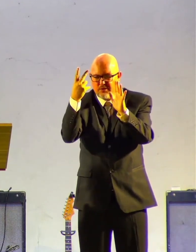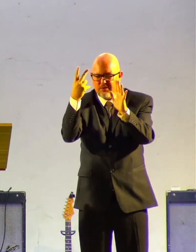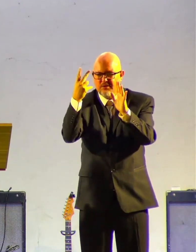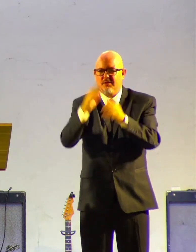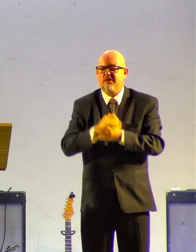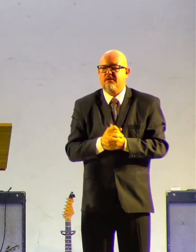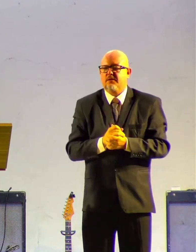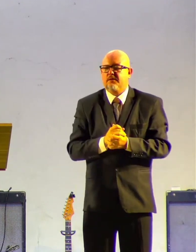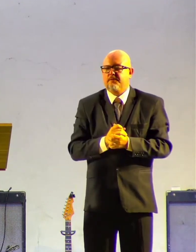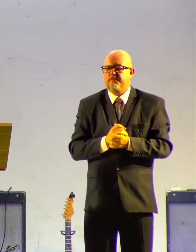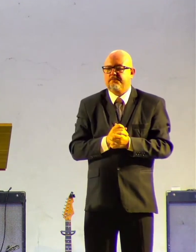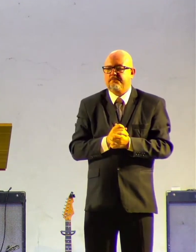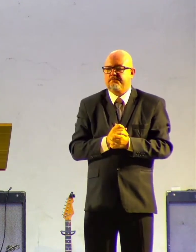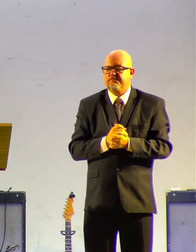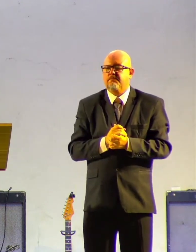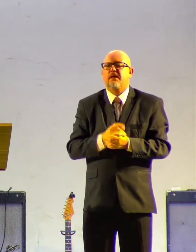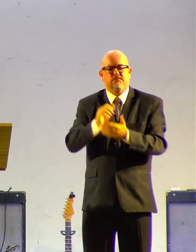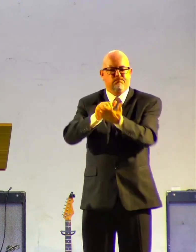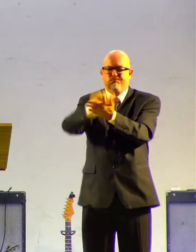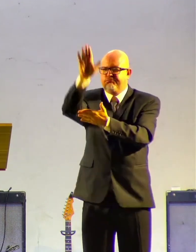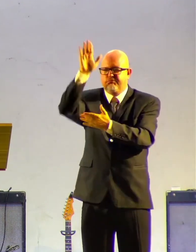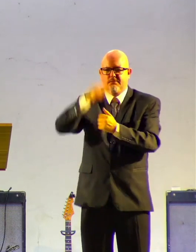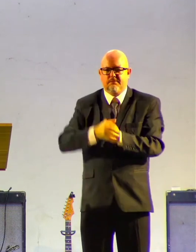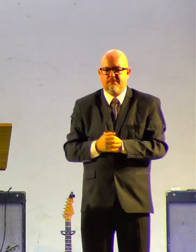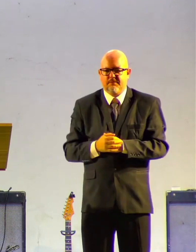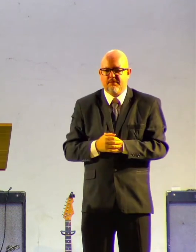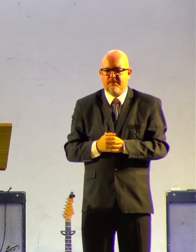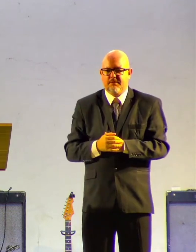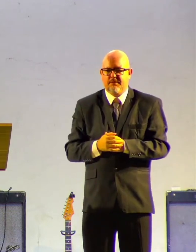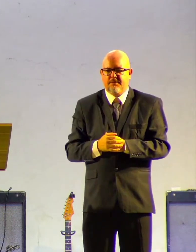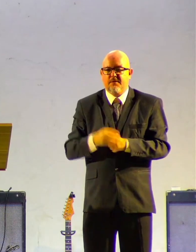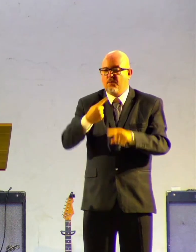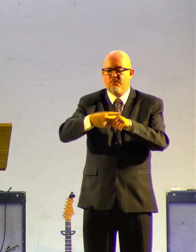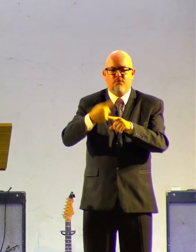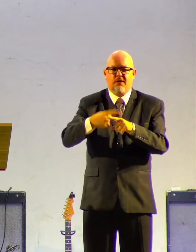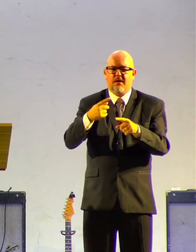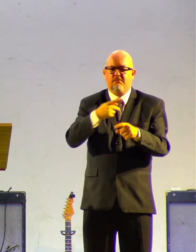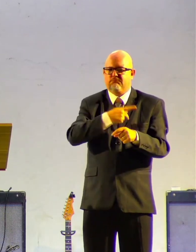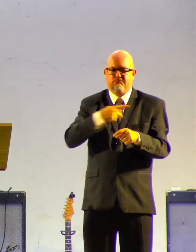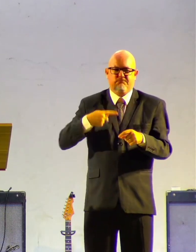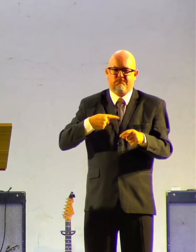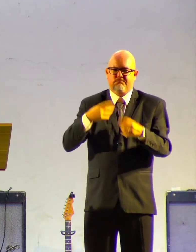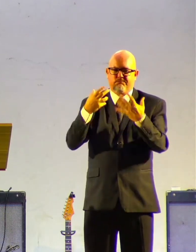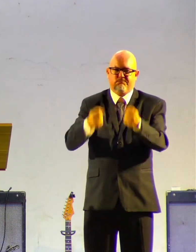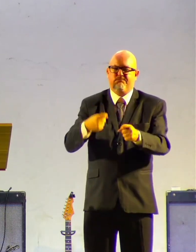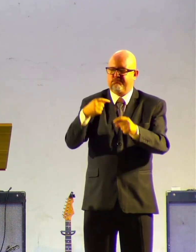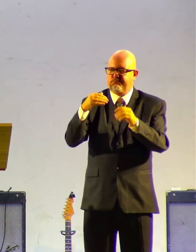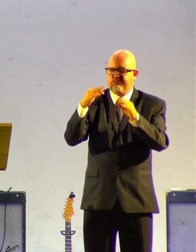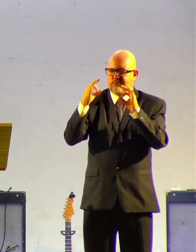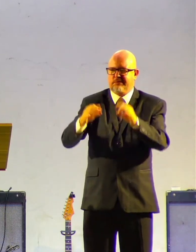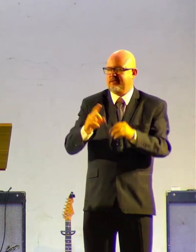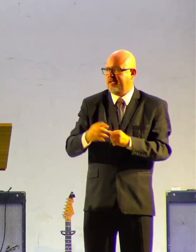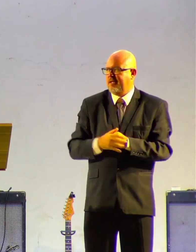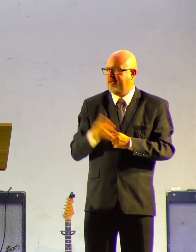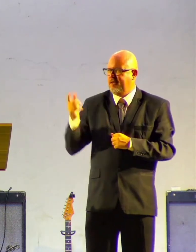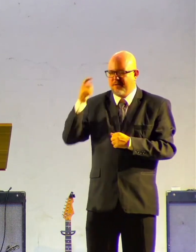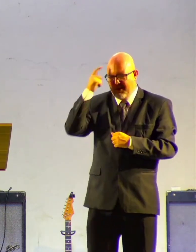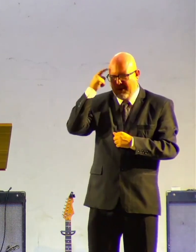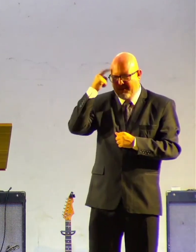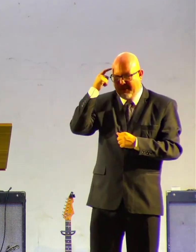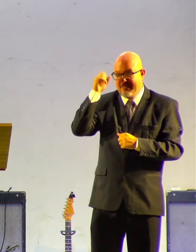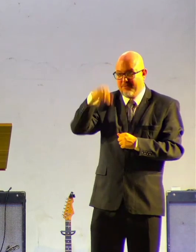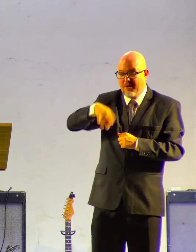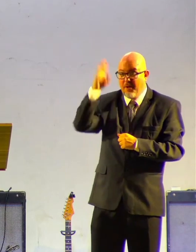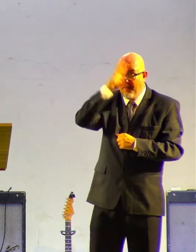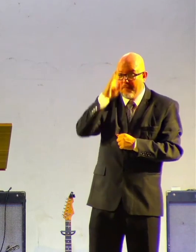razão justa, ele é mandado embora do seminário, porque não serve para ser pastor. E fiquei pensando: meu Deus, se